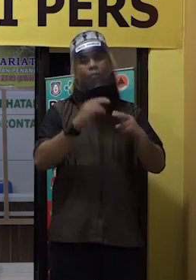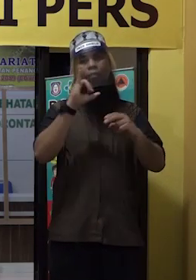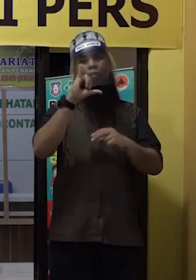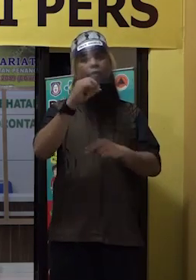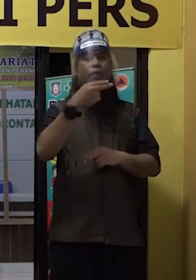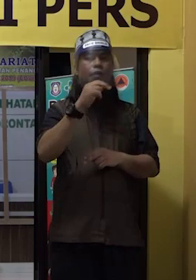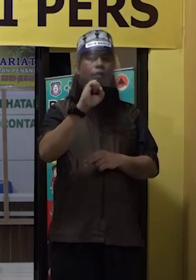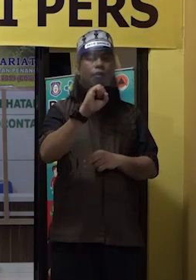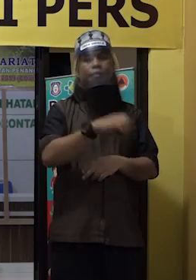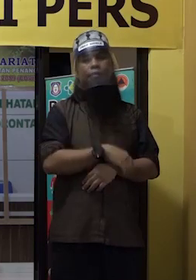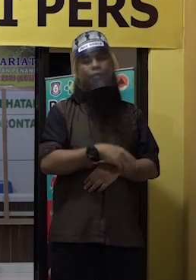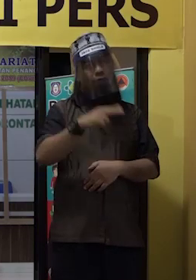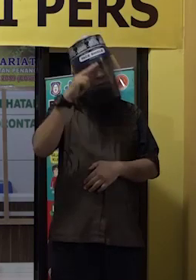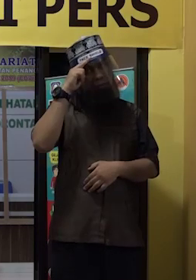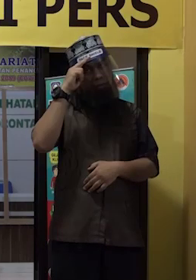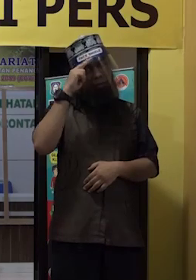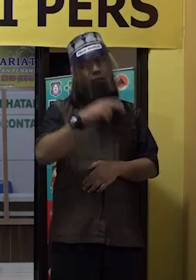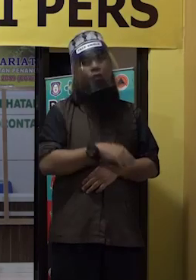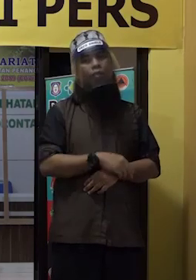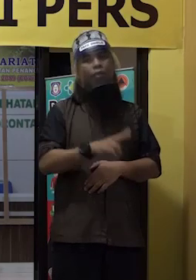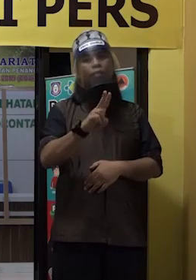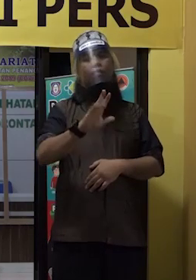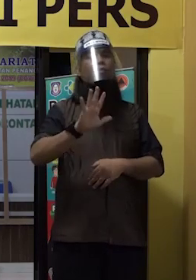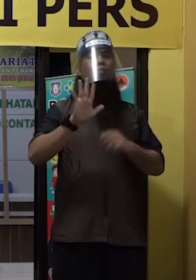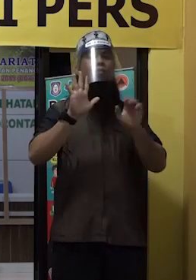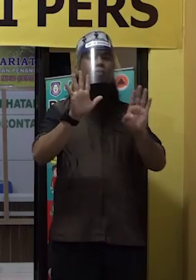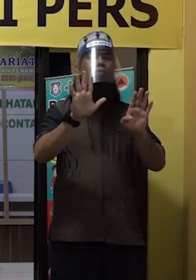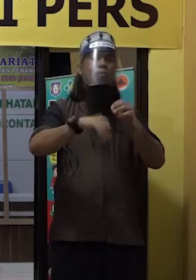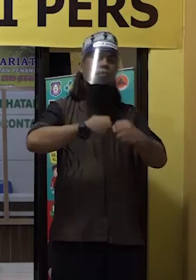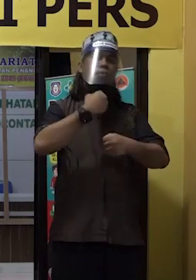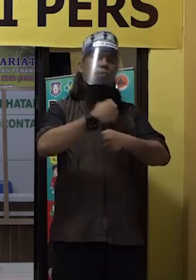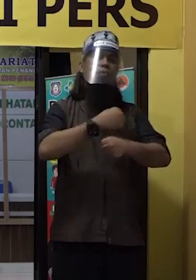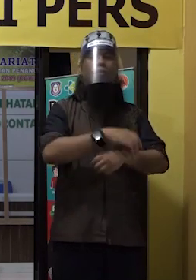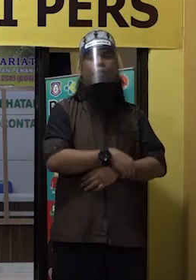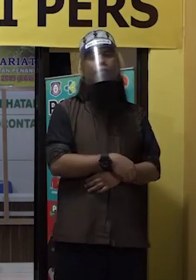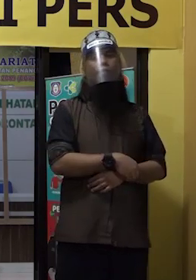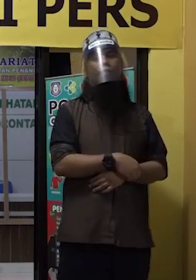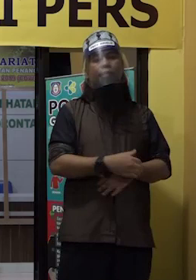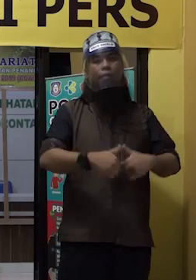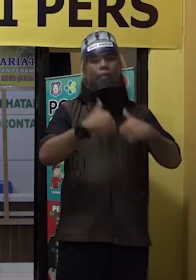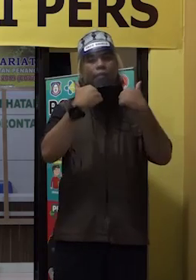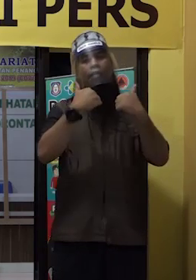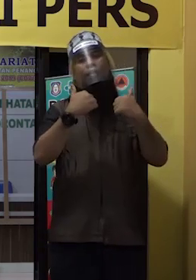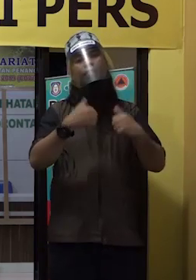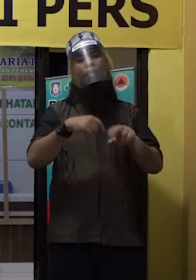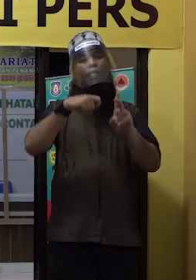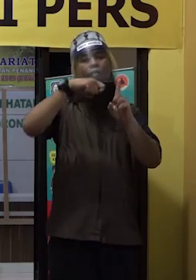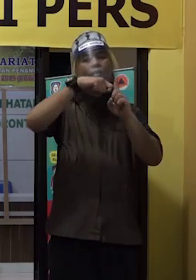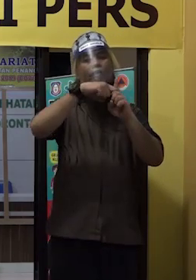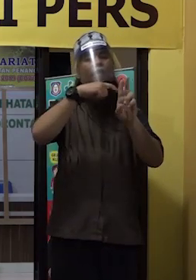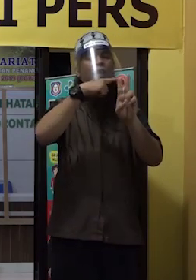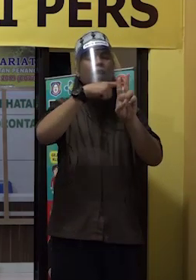YHS, laki-laki 29 tahun. Alamat Kelurahan Heledula